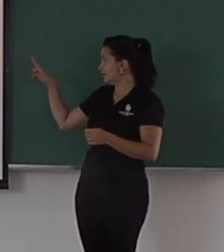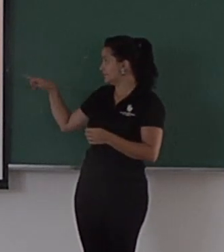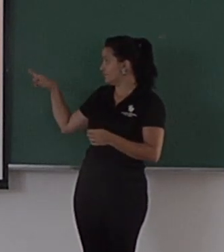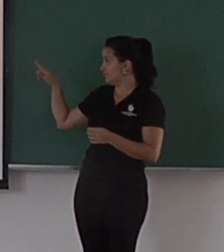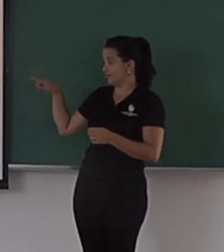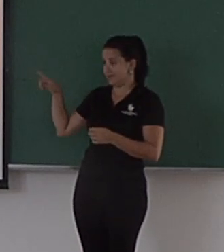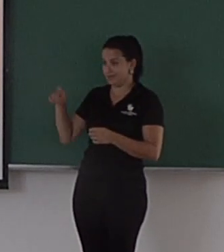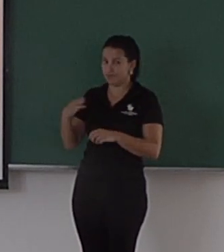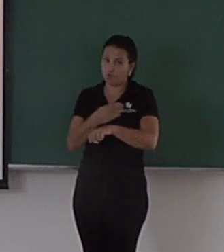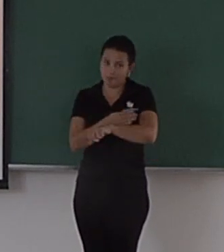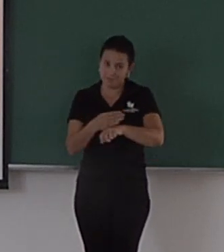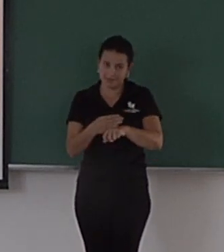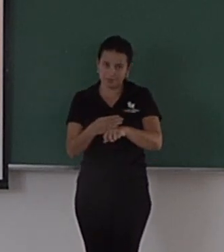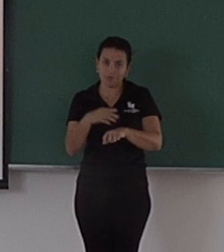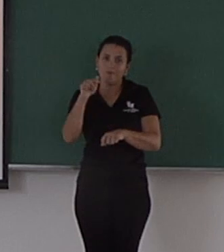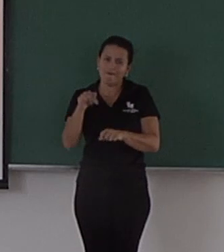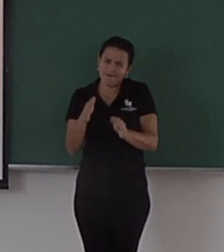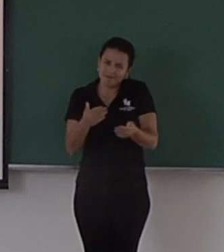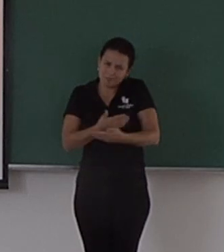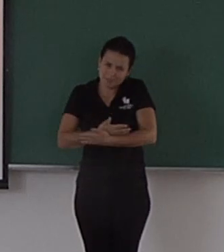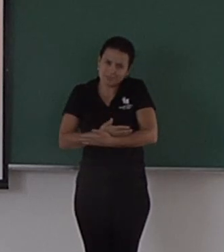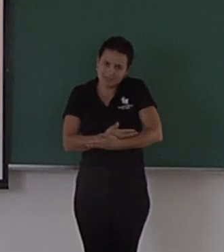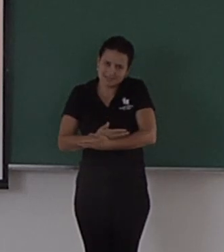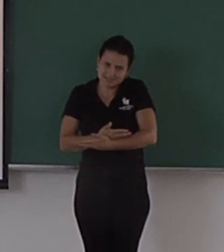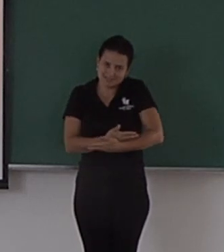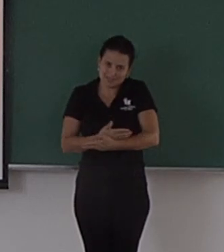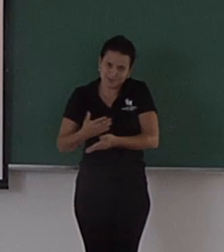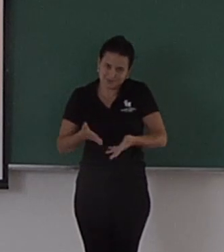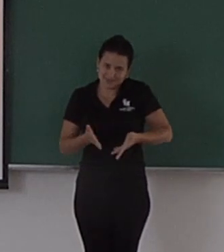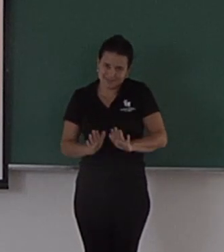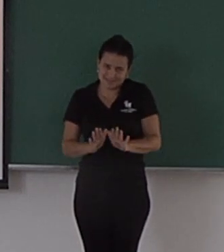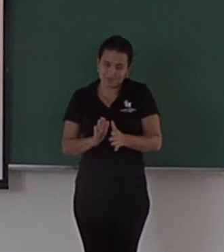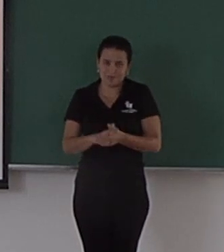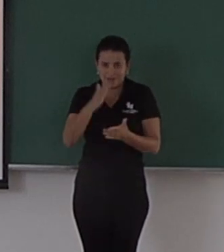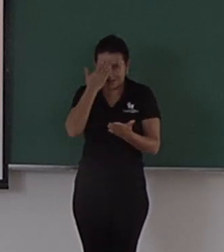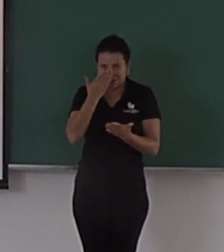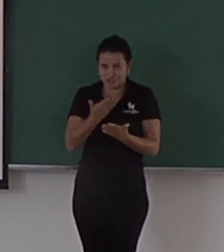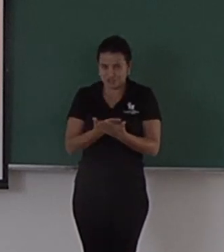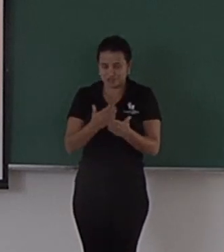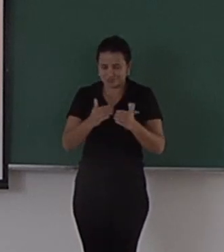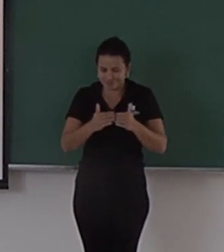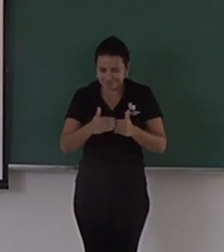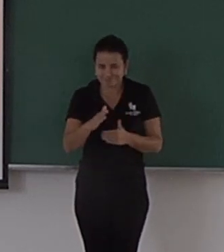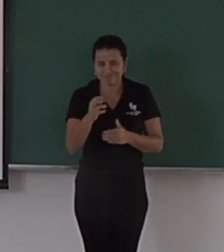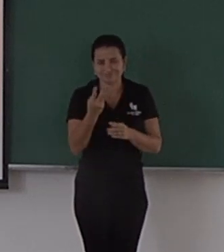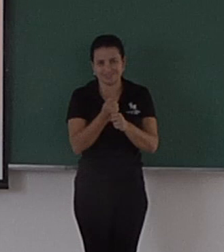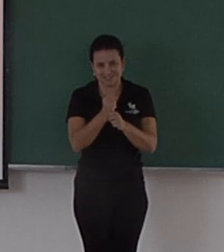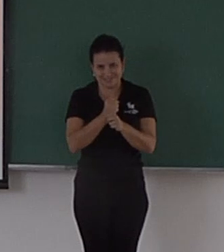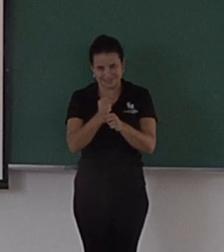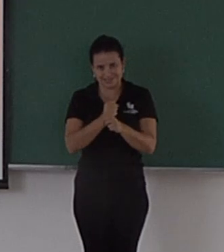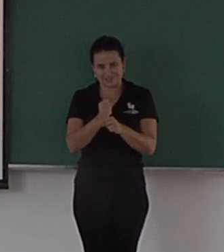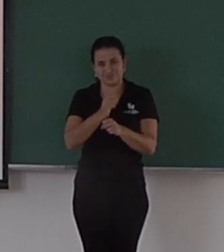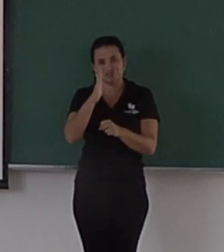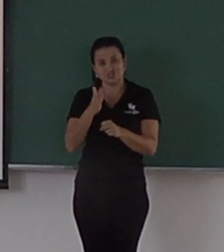ficou branquinho. Tudo bem que é uma criança bem pequena, né, recém-nato, provavelmente com o passar aí de 2, 3 anos, já vai estar